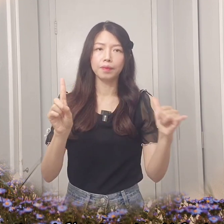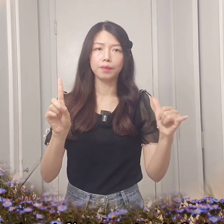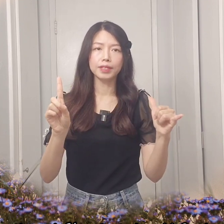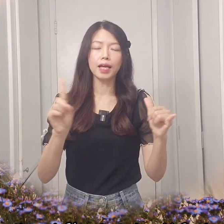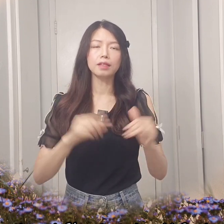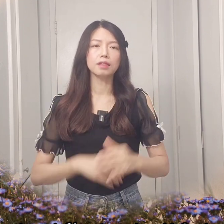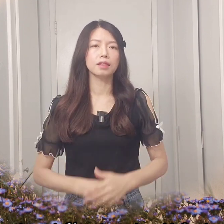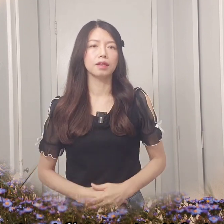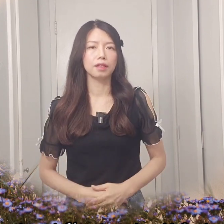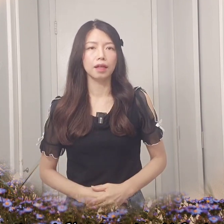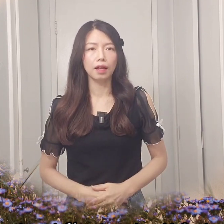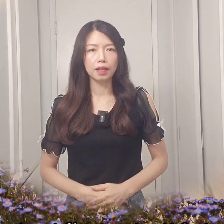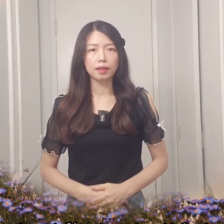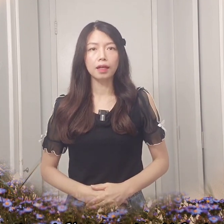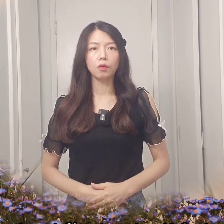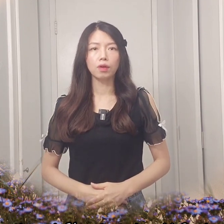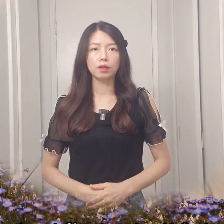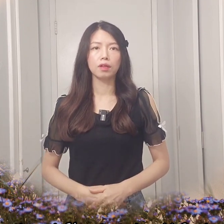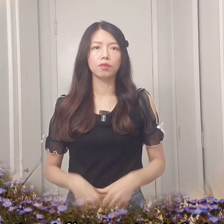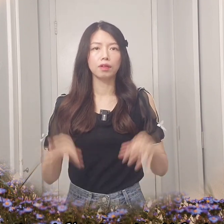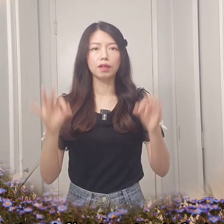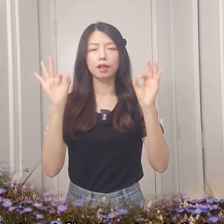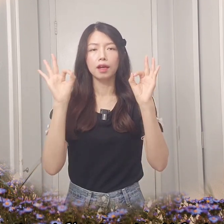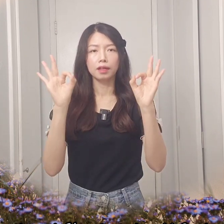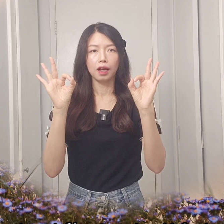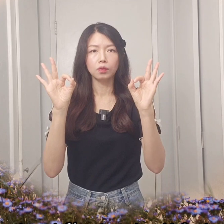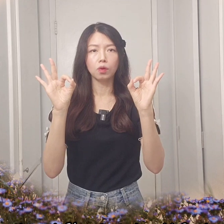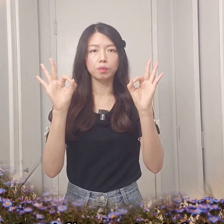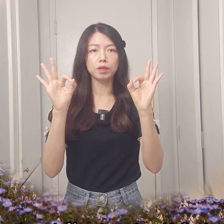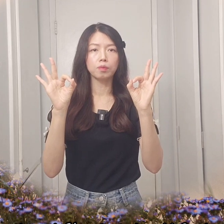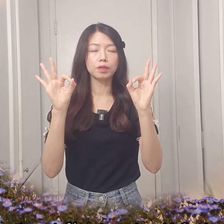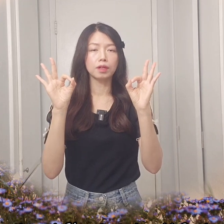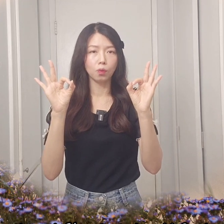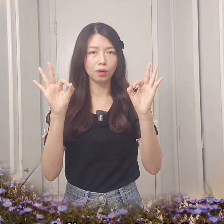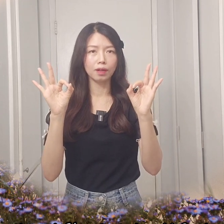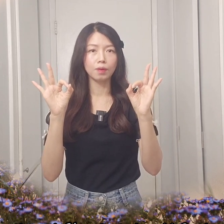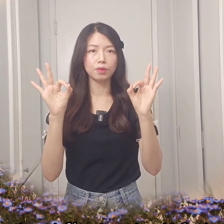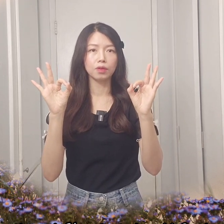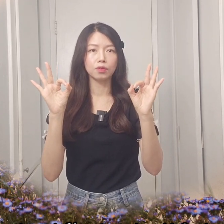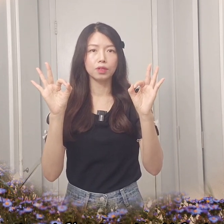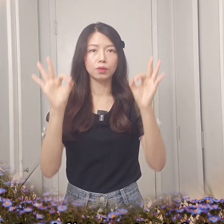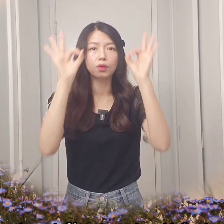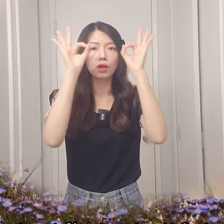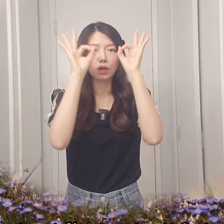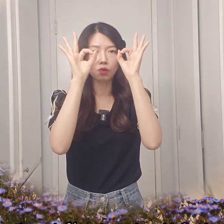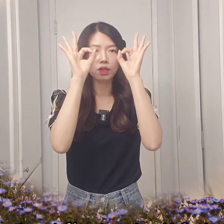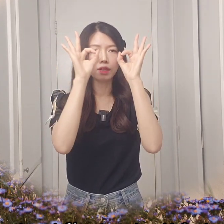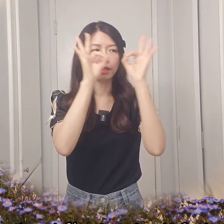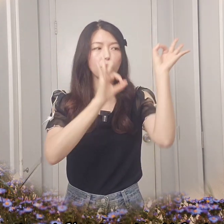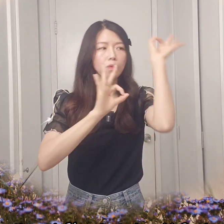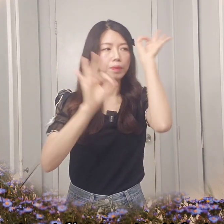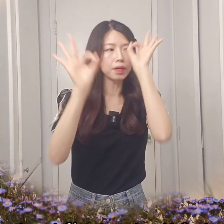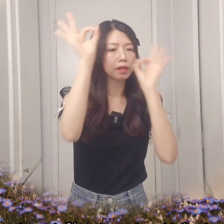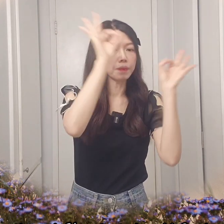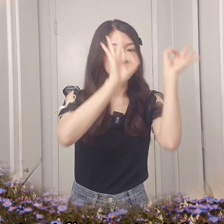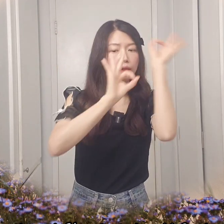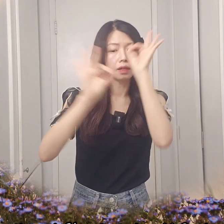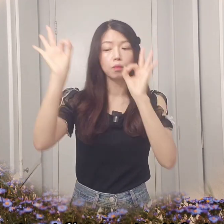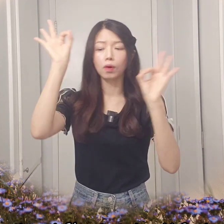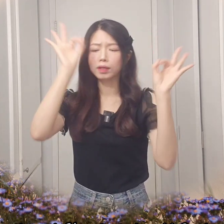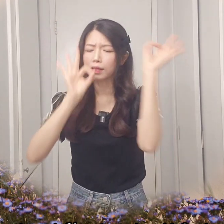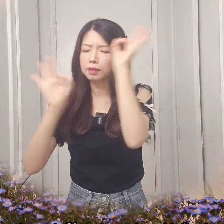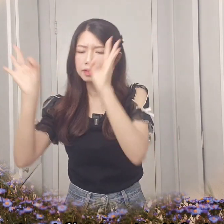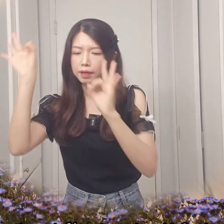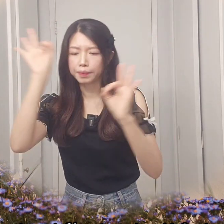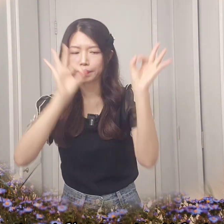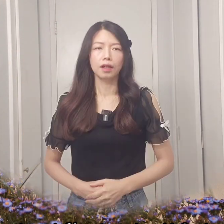사람 찾으시는, 찾다라고 한 뜻의 수어는 양손 엄지검지를 동그랗게 붙여주시고 노니는 데서 빙글빙글